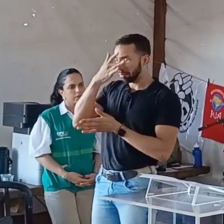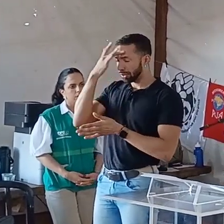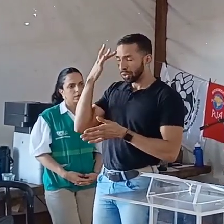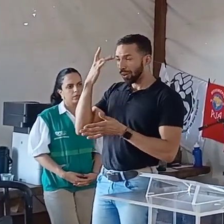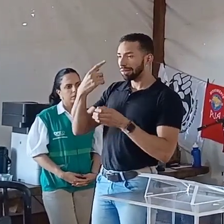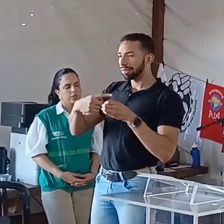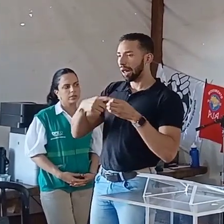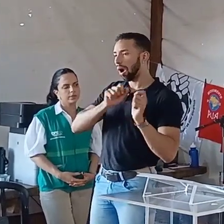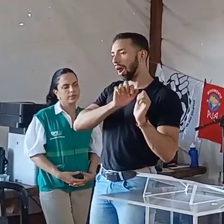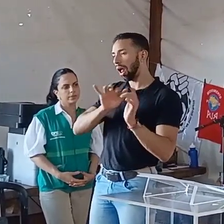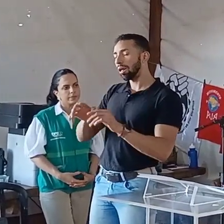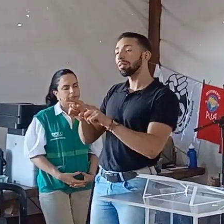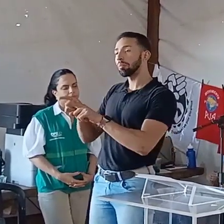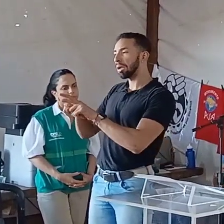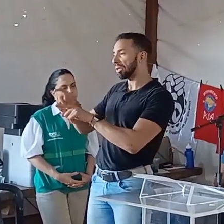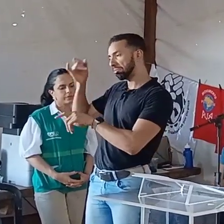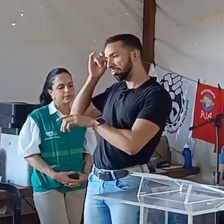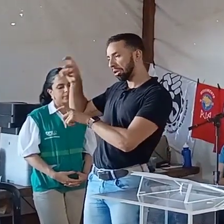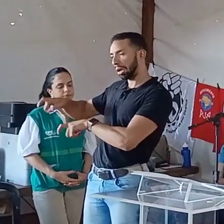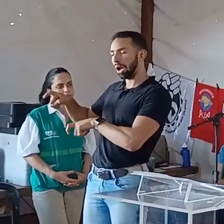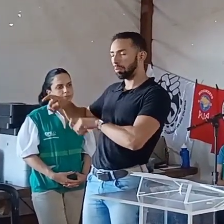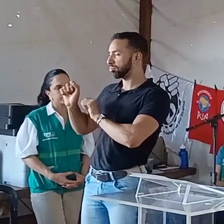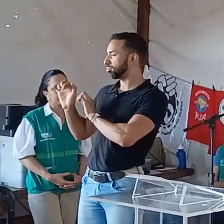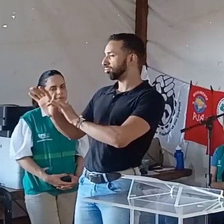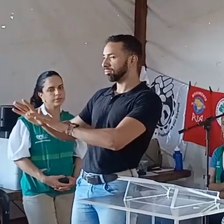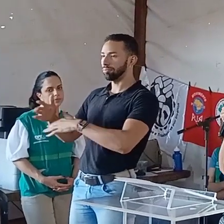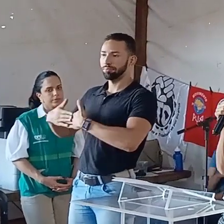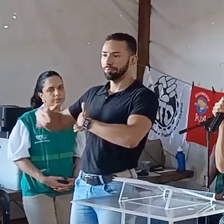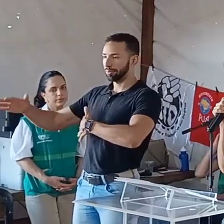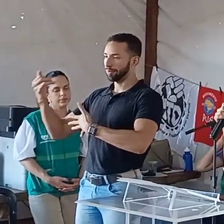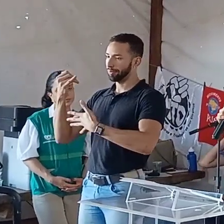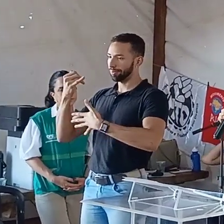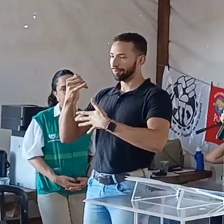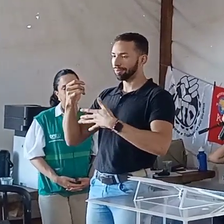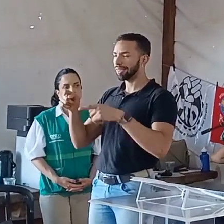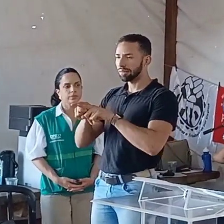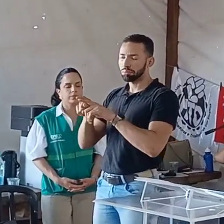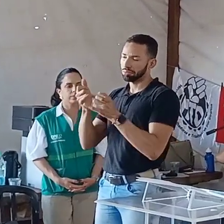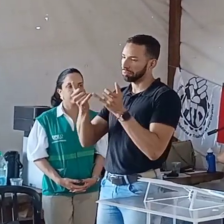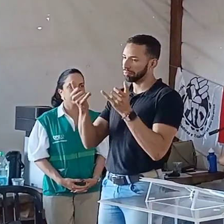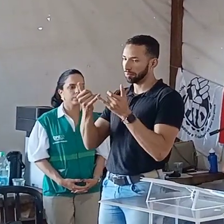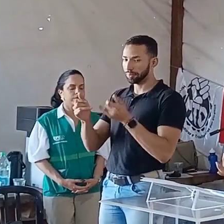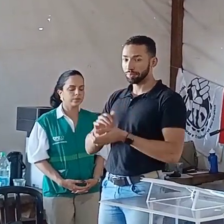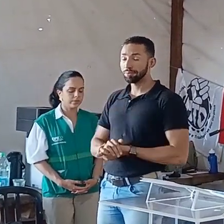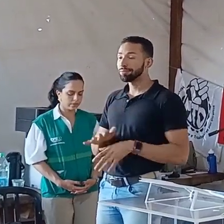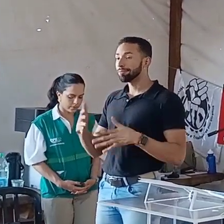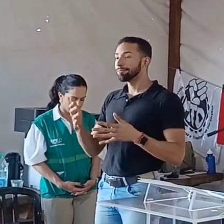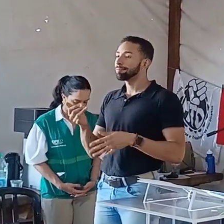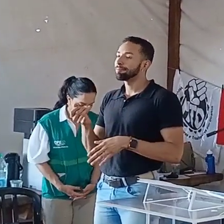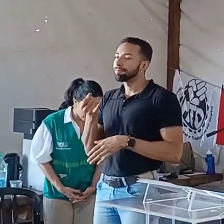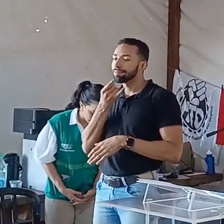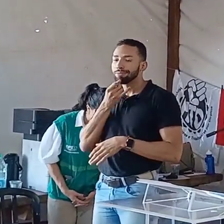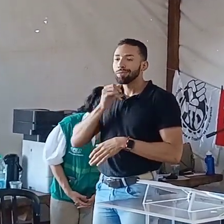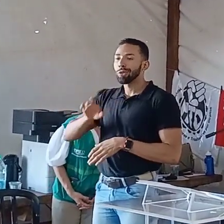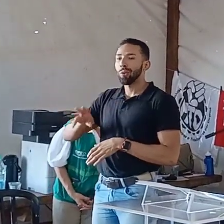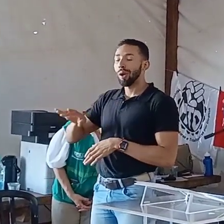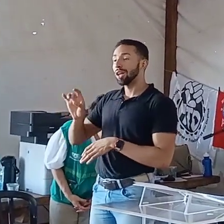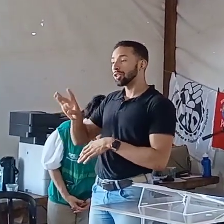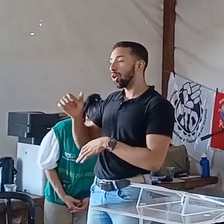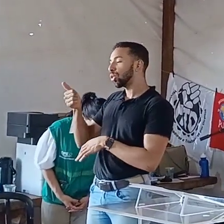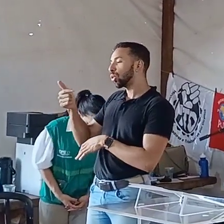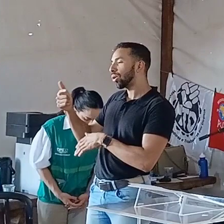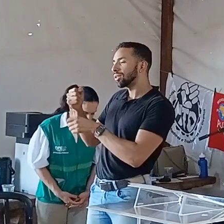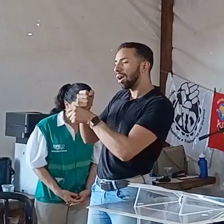urbanos, despejos no campo e da cidade, e por aí segue. Infelizmente, isso não é apenas de 12